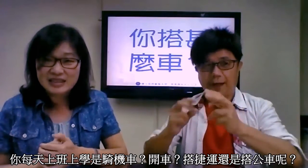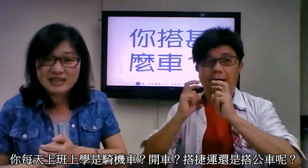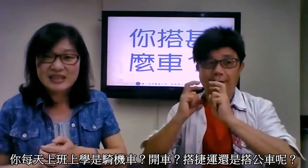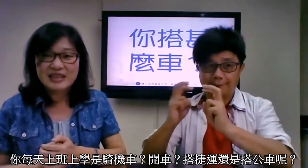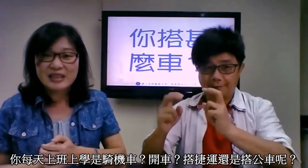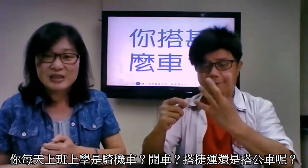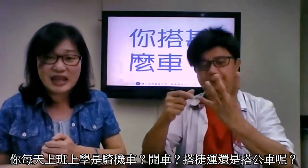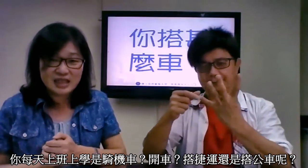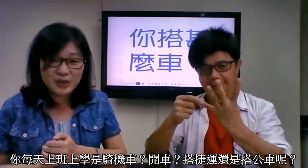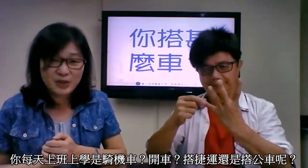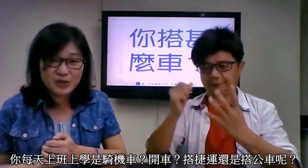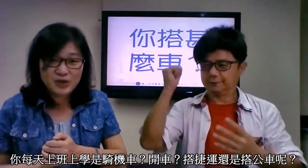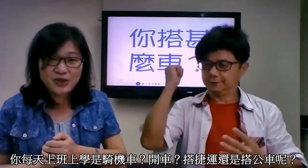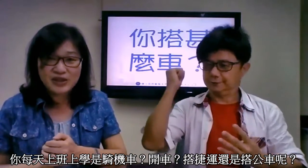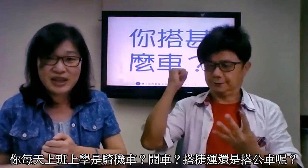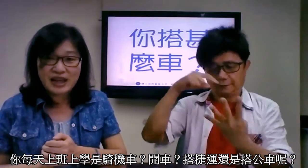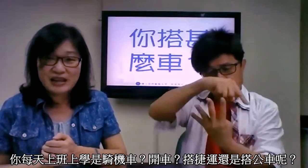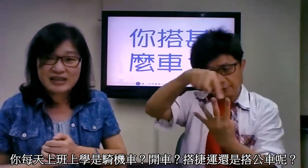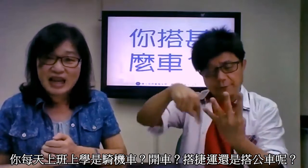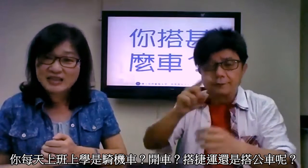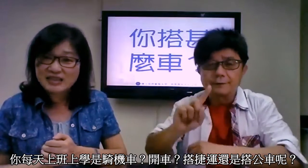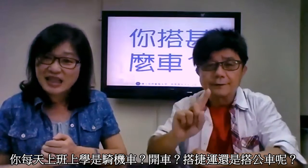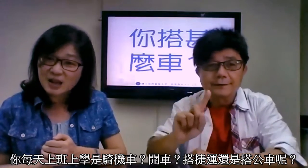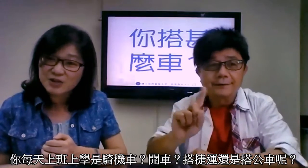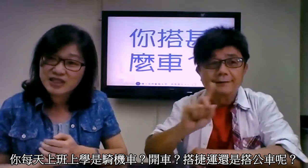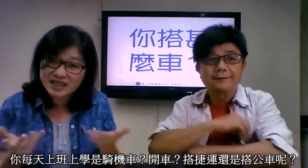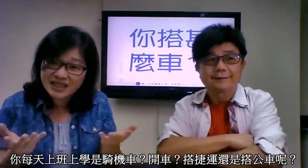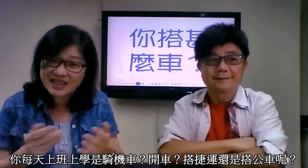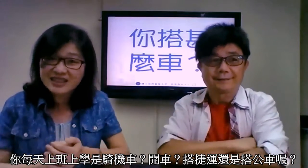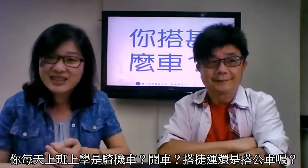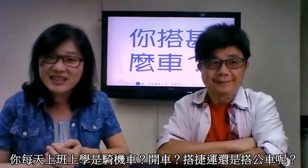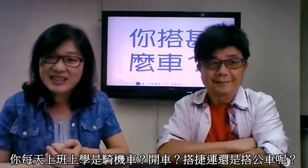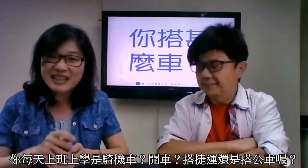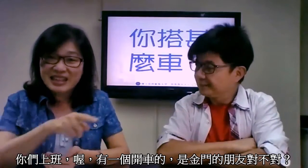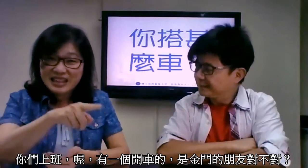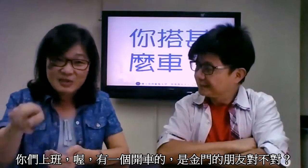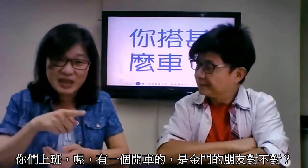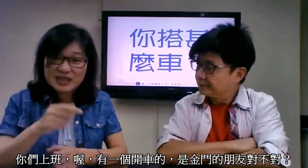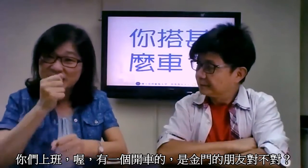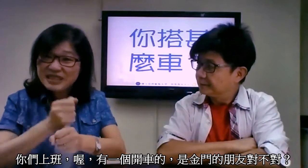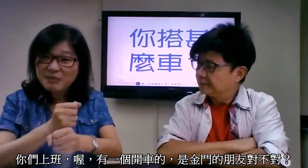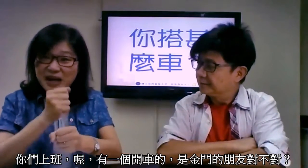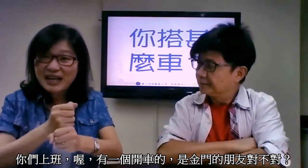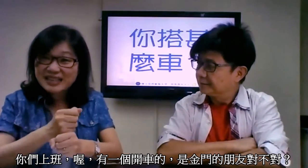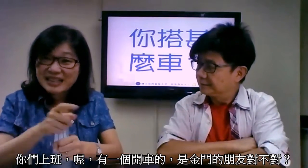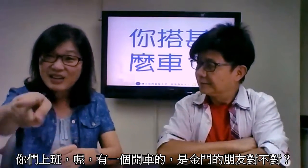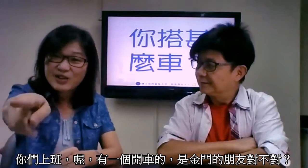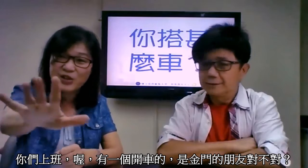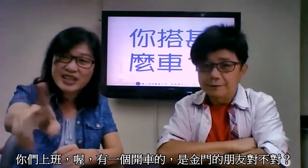车、搭捷运，还是搭公车呢？你们上班哦，有一个